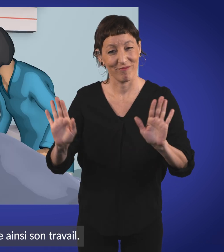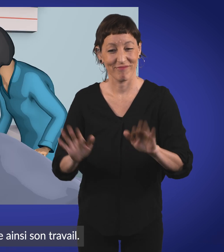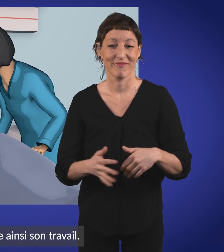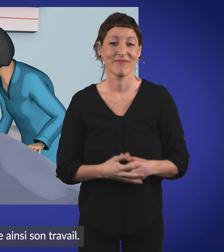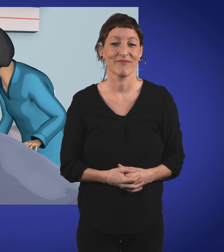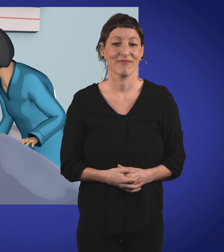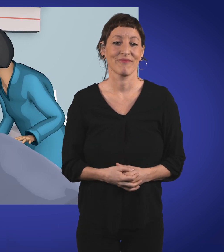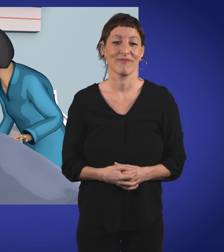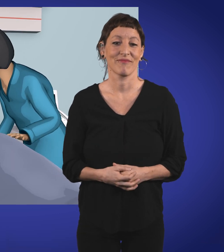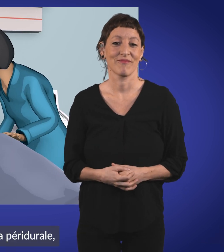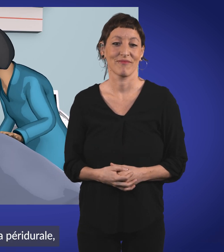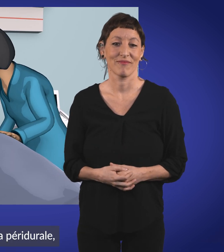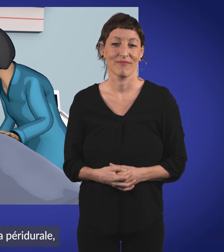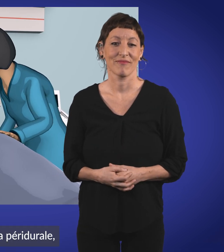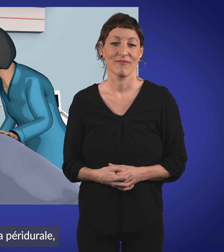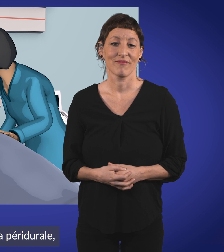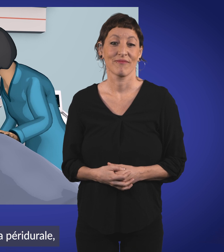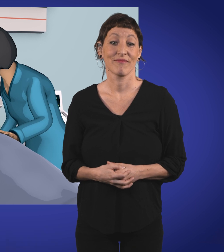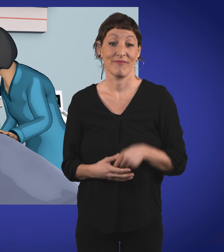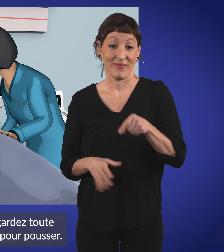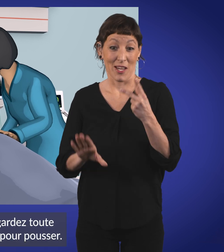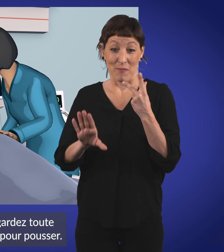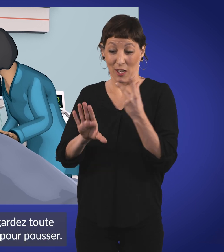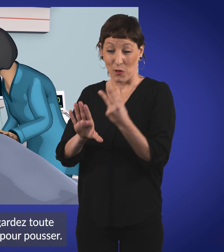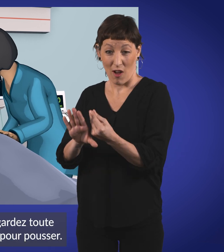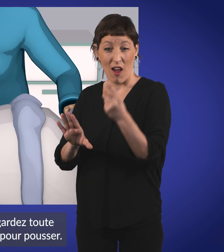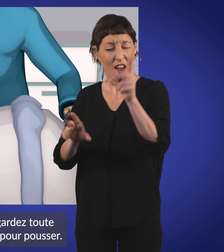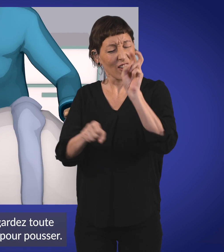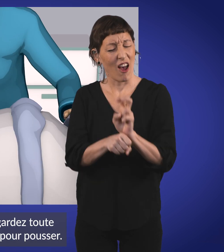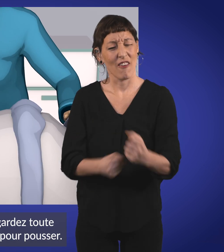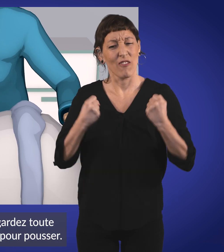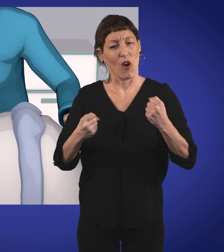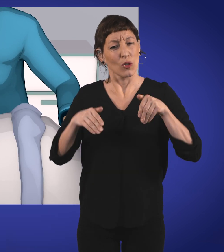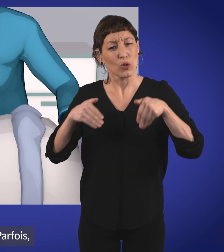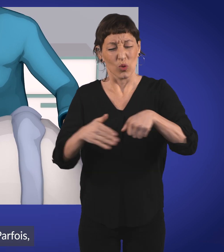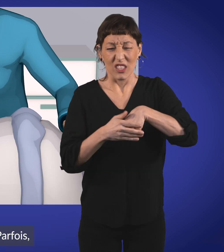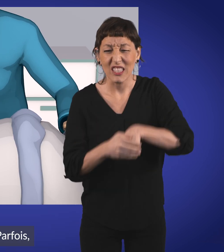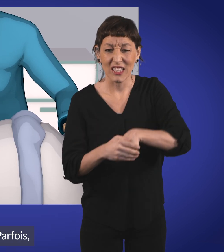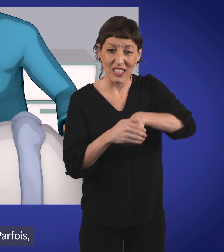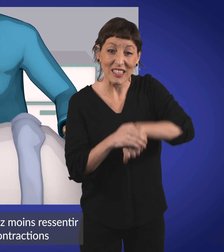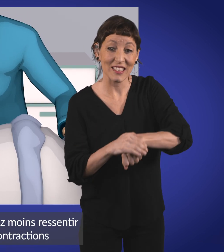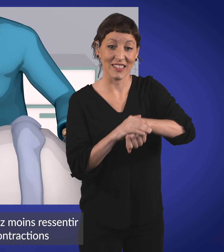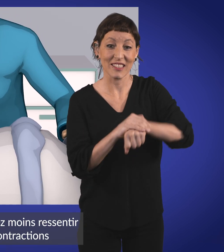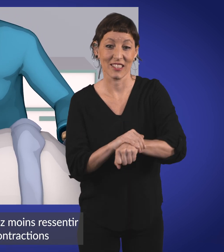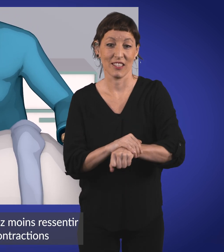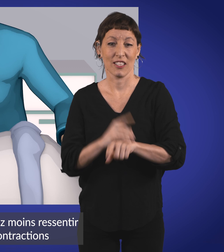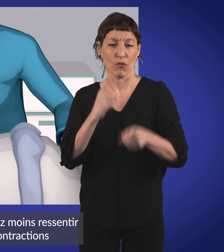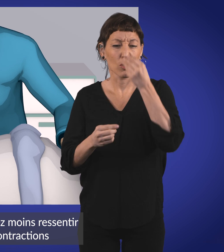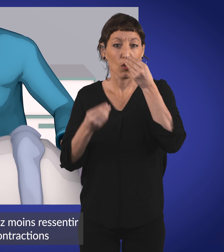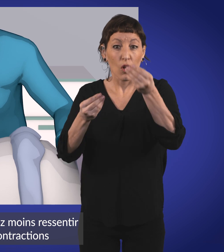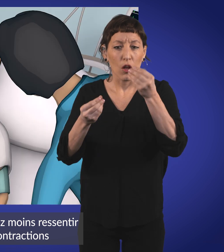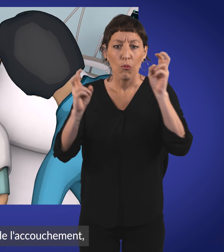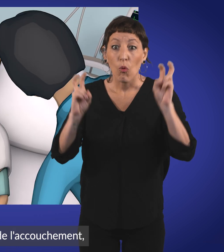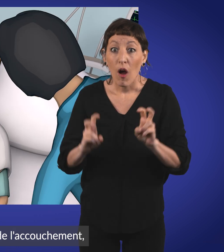son travail. Avec la péridurale, vous gardez toute la force pour pousser. Parfois, vous pouvez moins ressentir